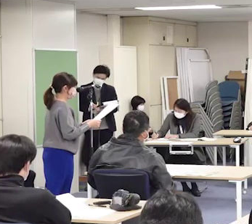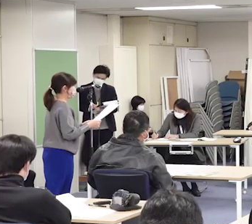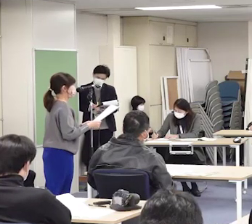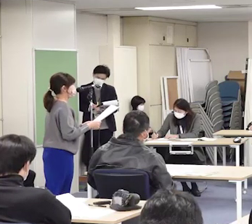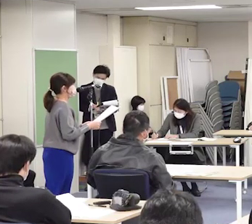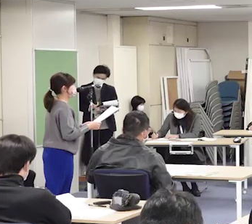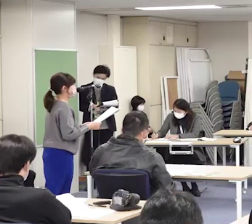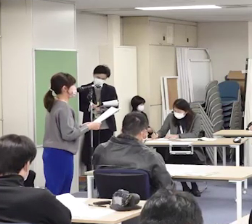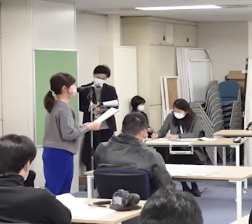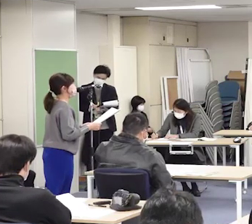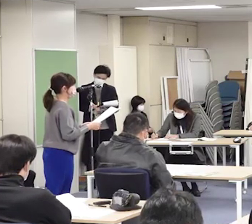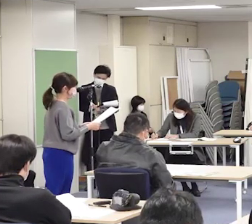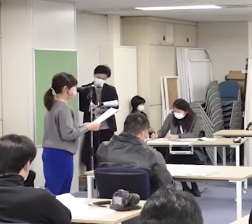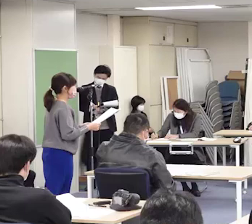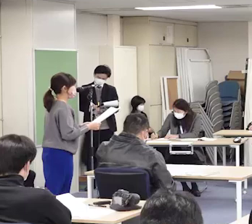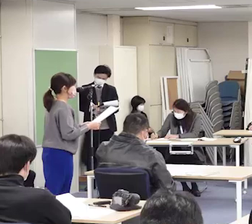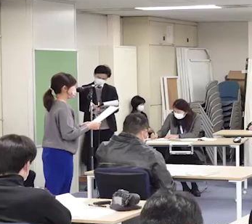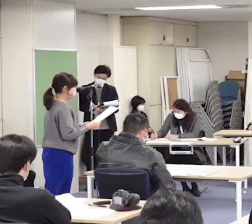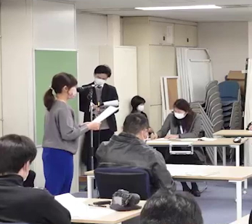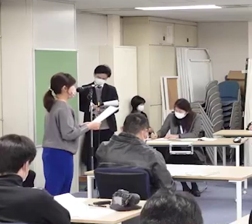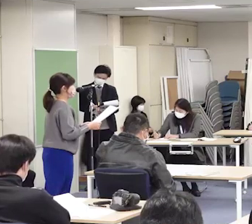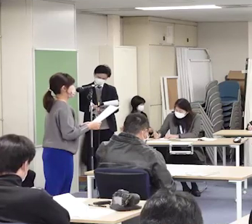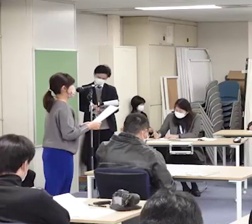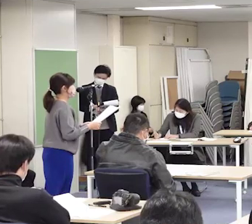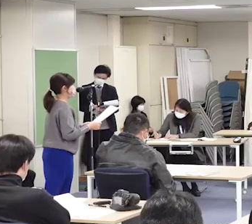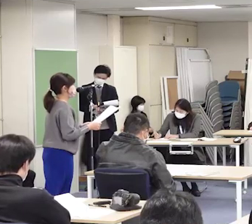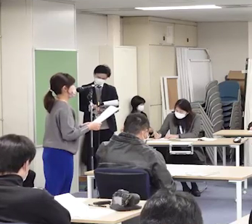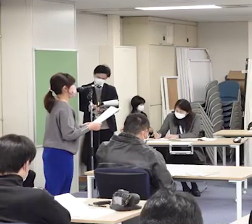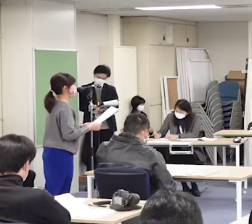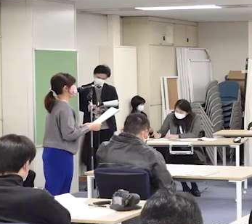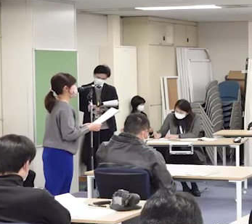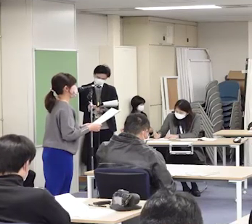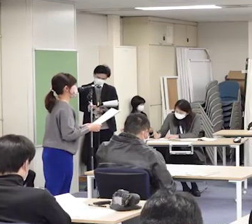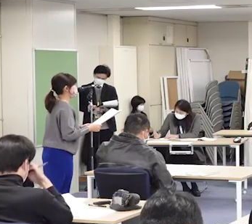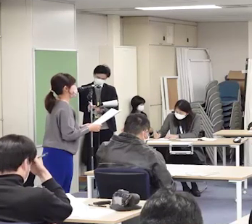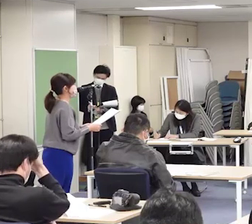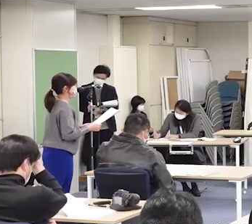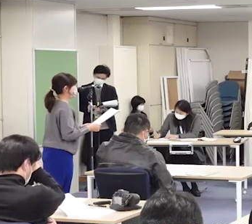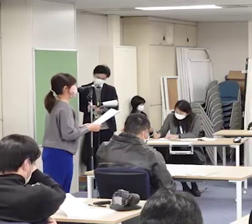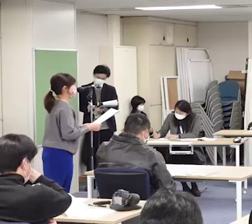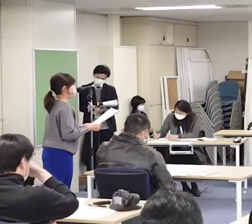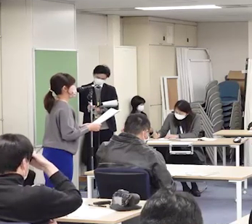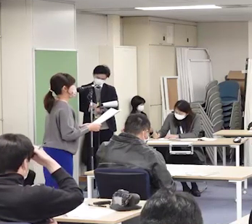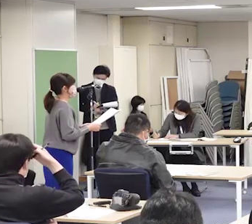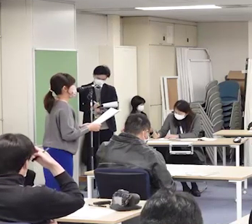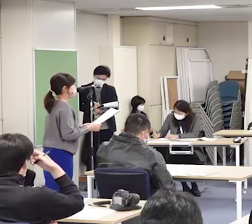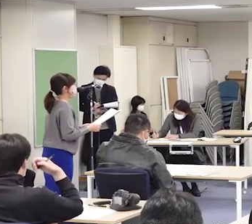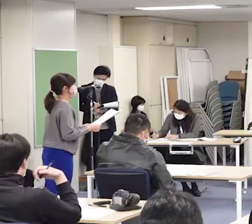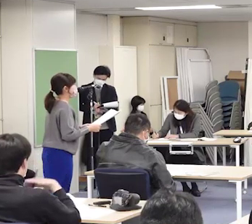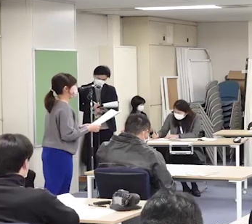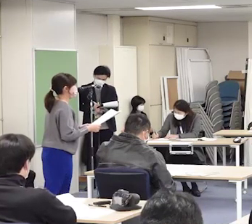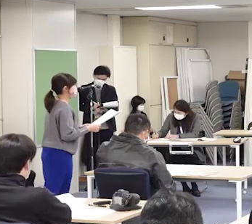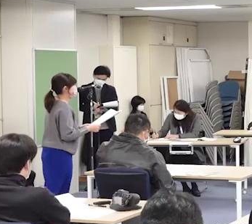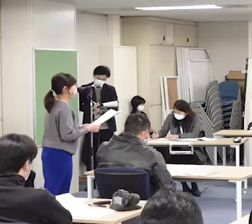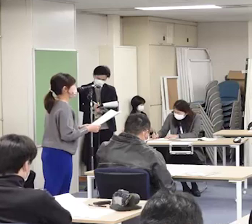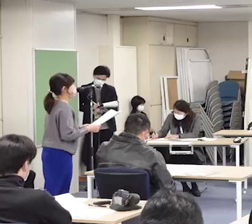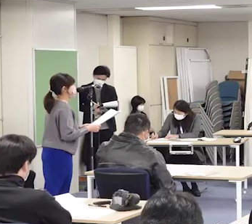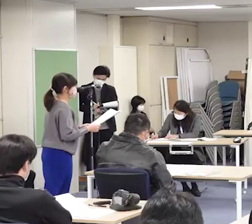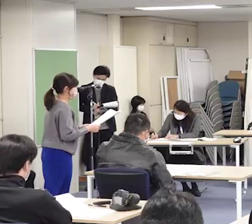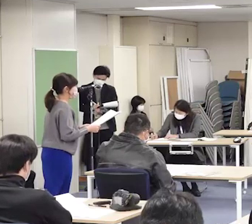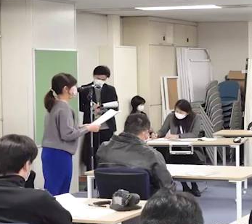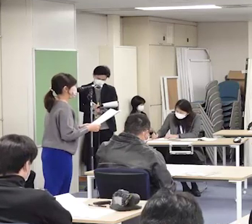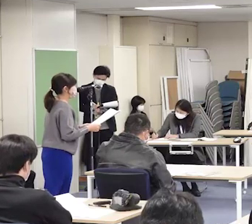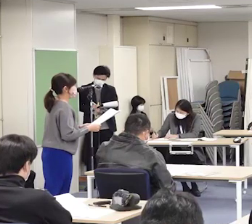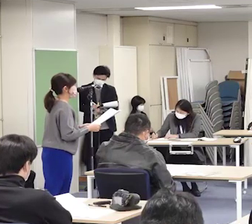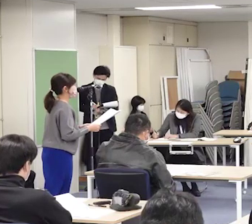センターのこの拡充に対する思い、それから現場の保育士の皆さんからもやはり配置基準の問題